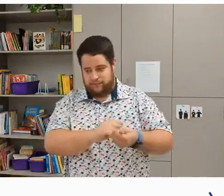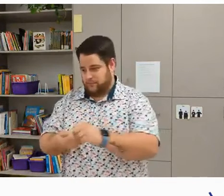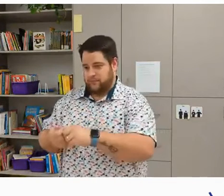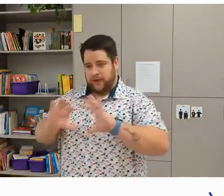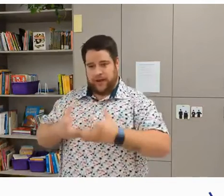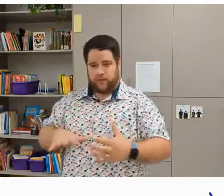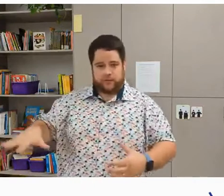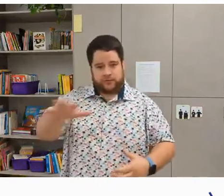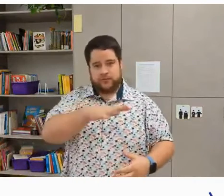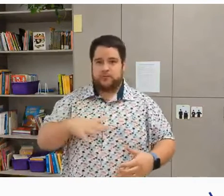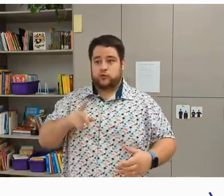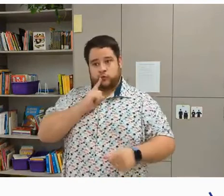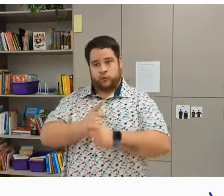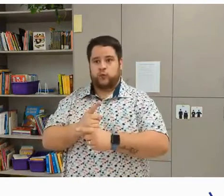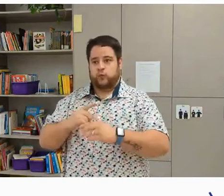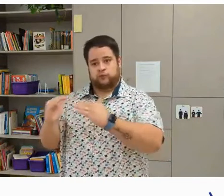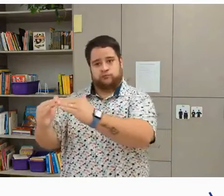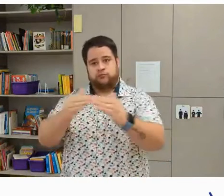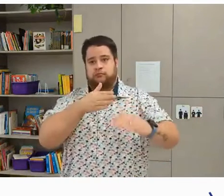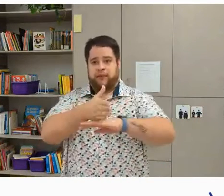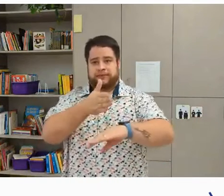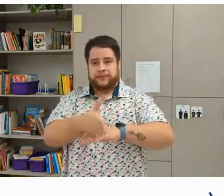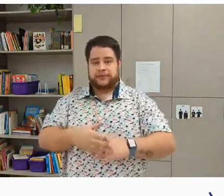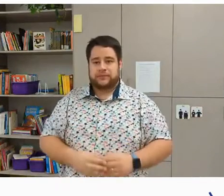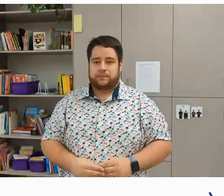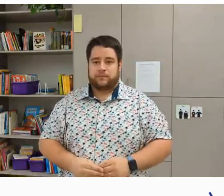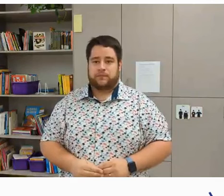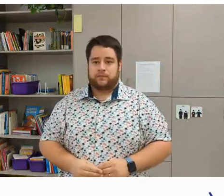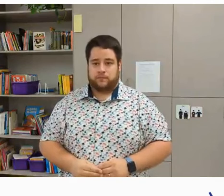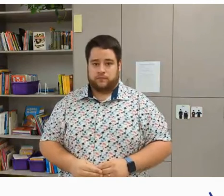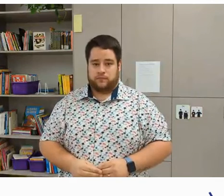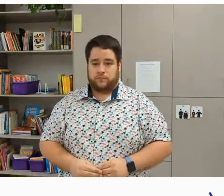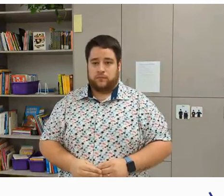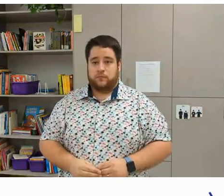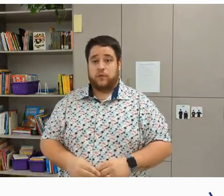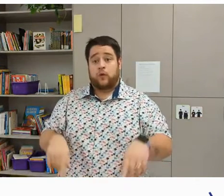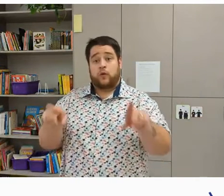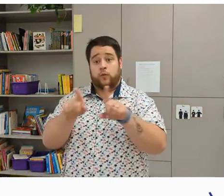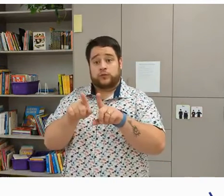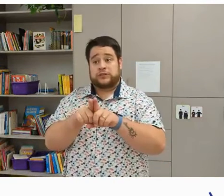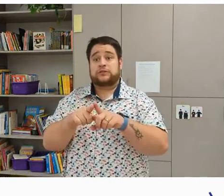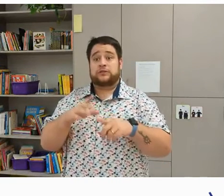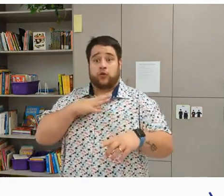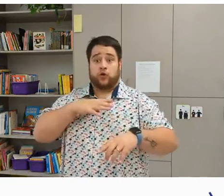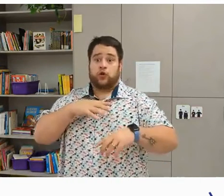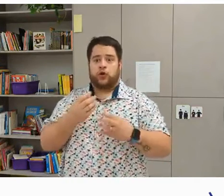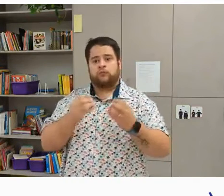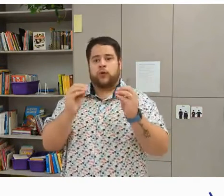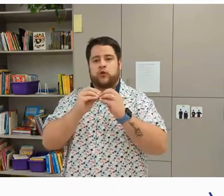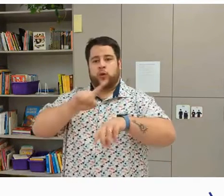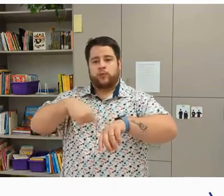est responsable de s'ajuster à chaque élève pour s'assurer que tout le monde ait un accès équivalent. Puis aussi,